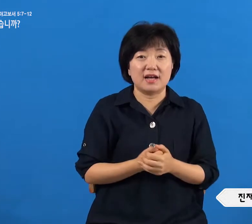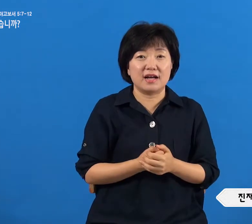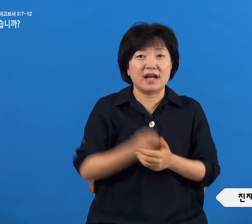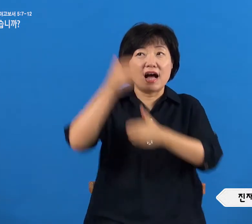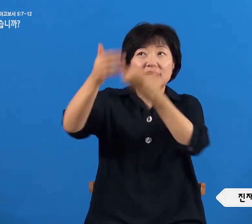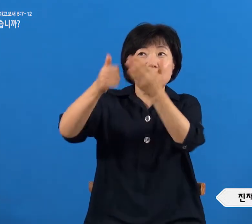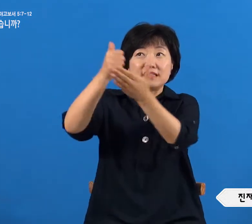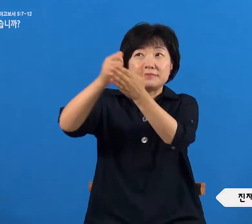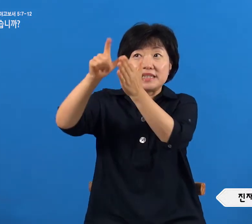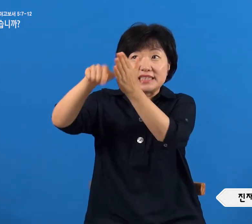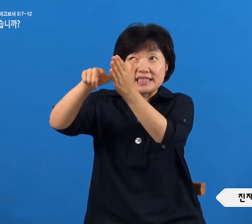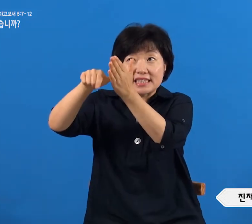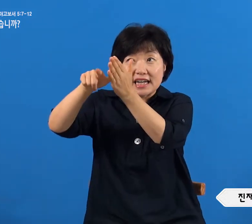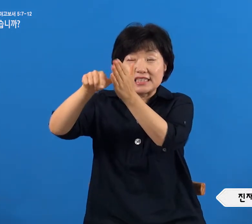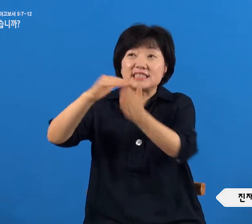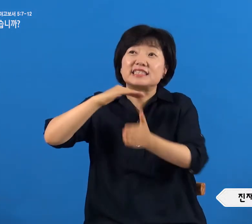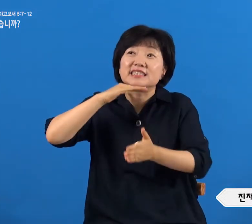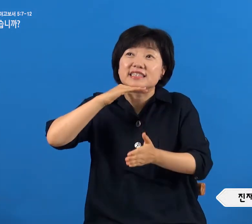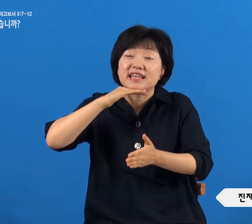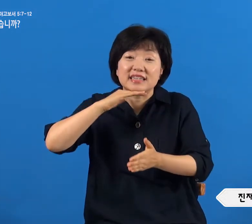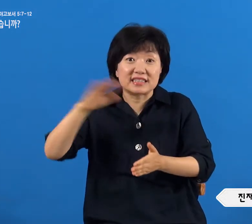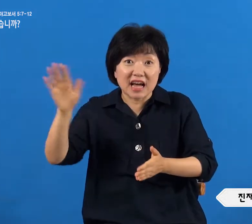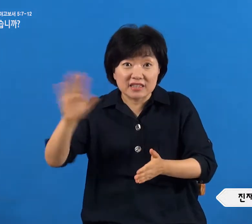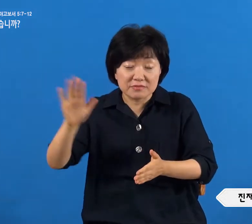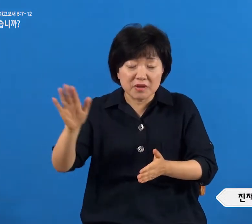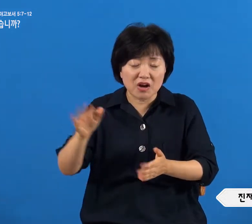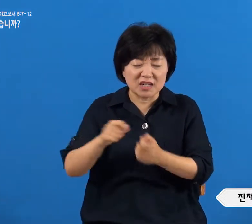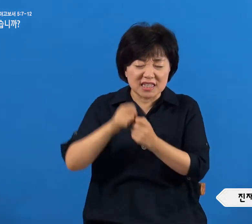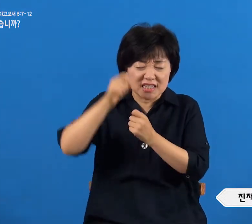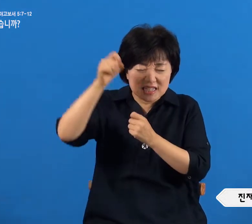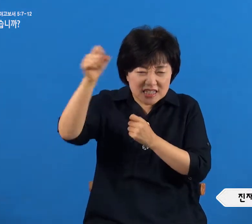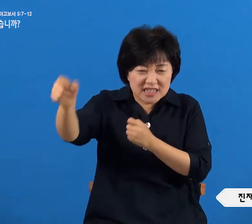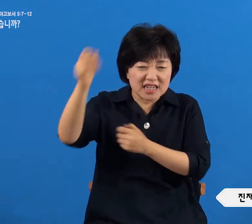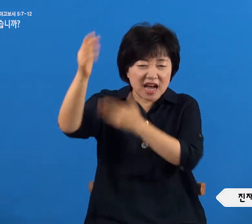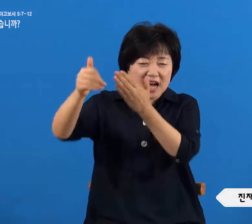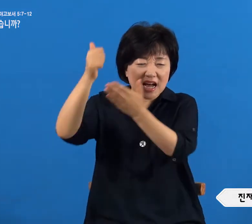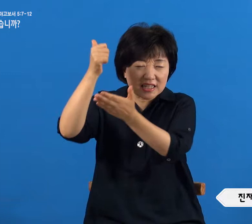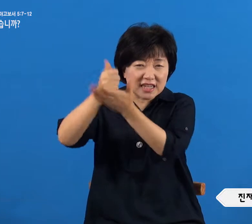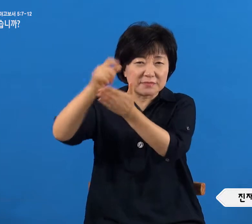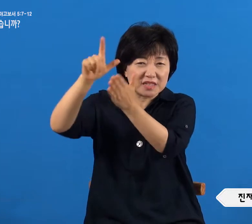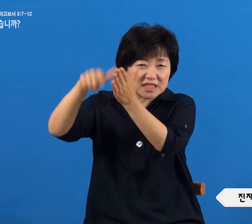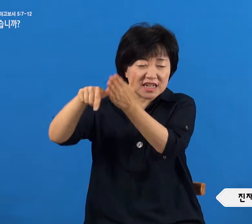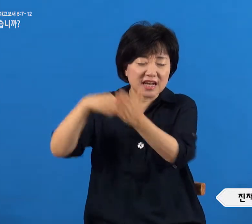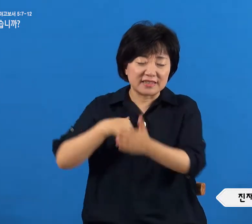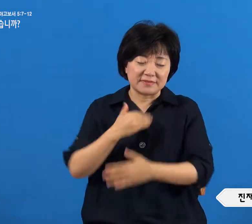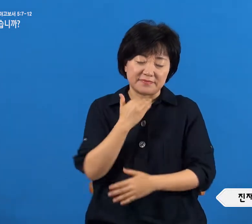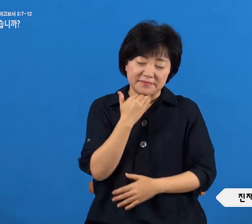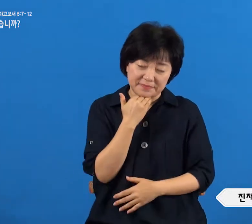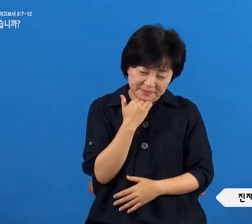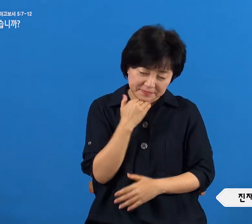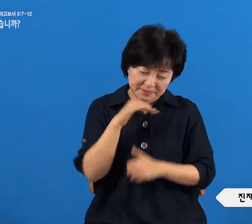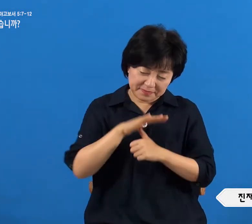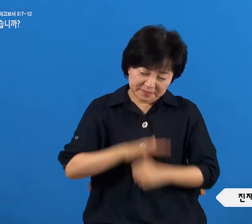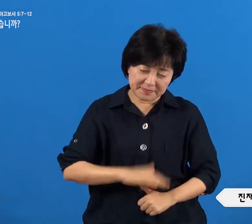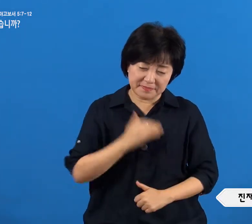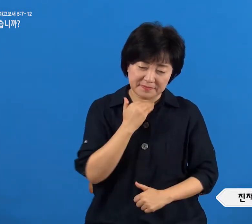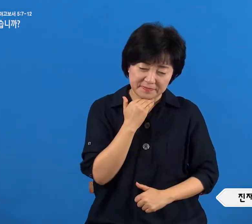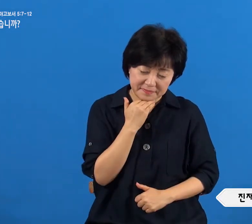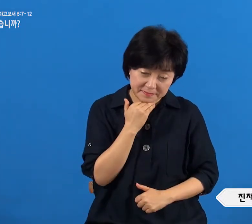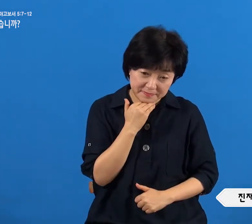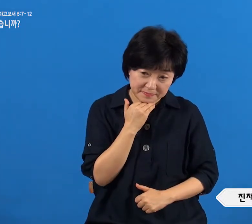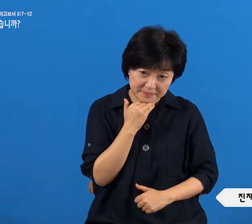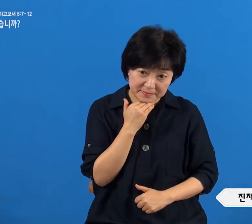하나님의 시간을 기다리지 않으면, 그렇게 길이 그 시간을 참지 않으면 얻을 수